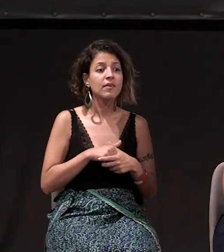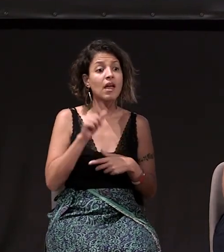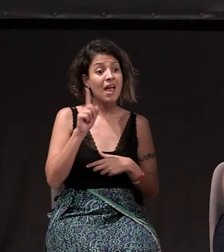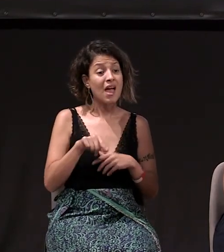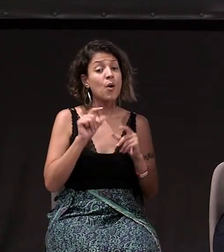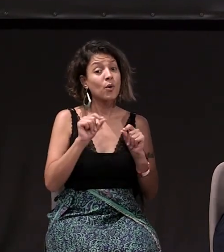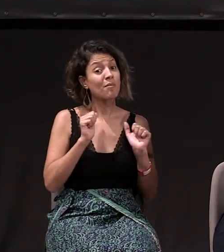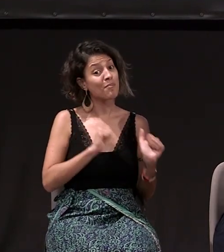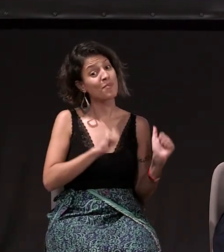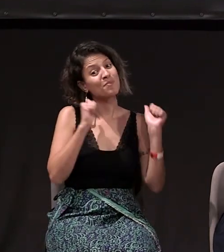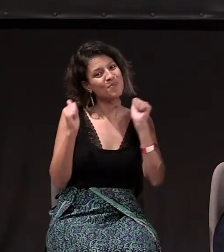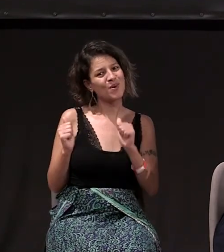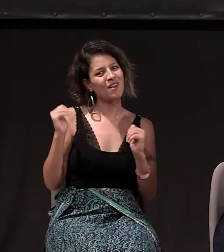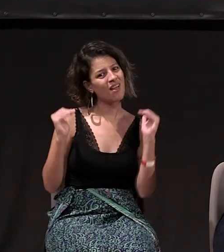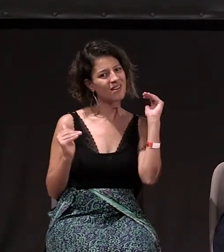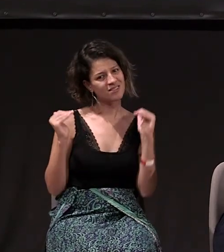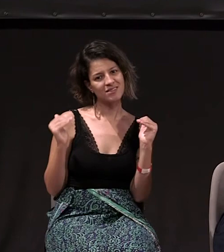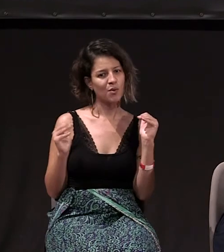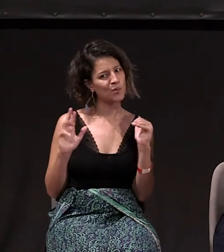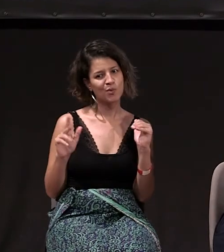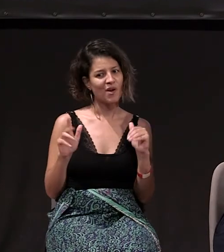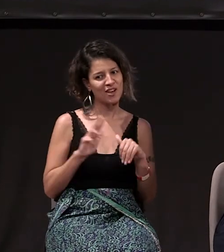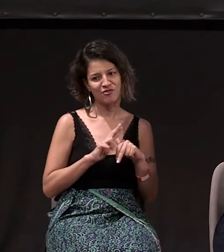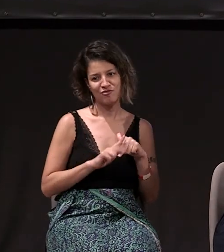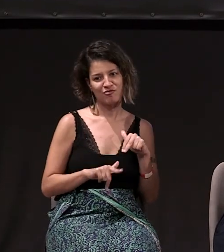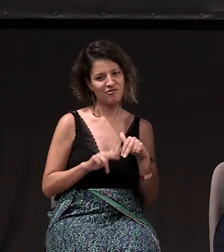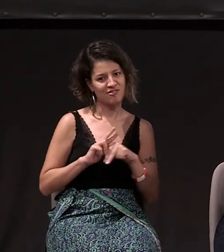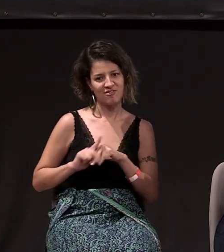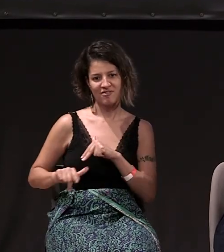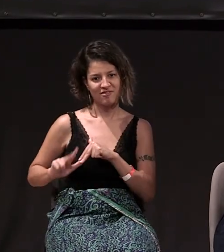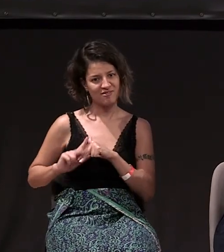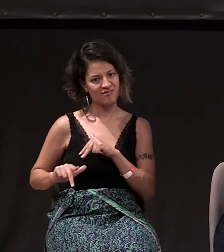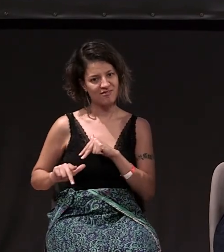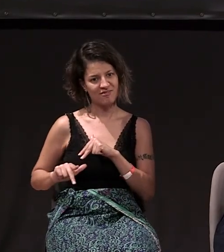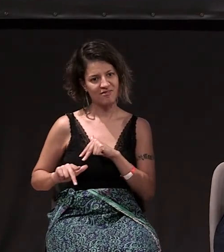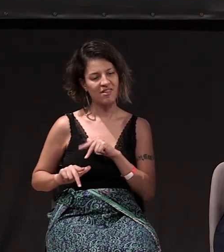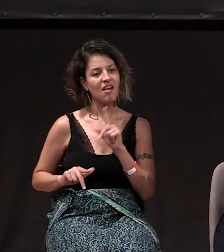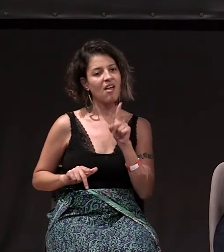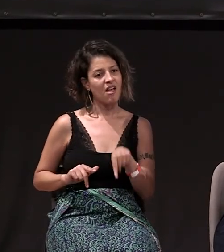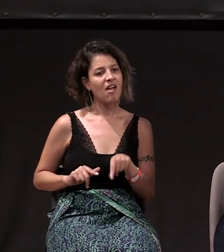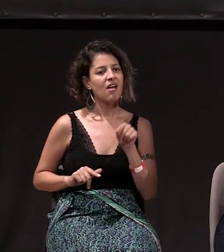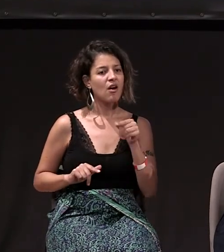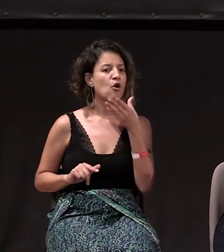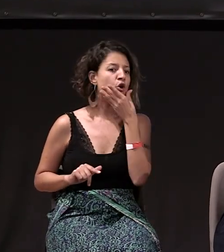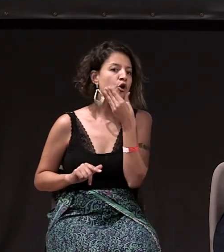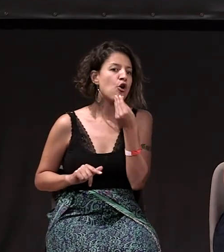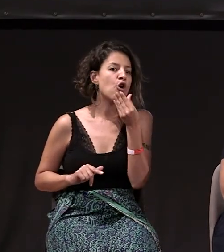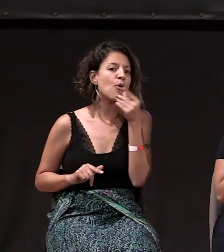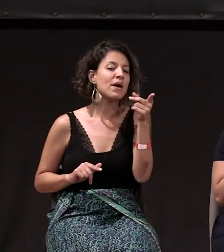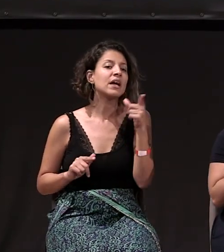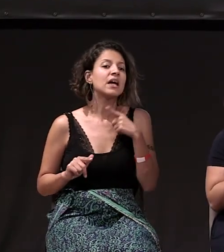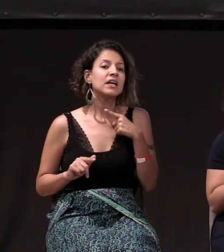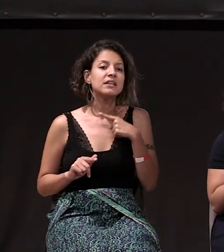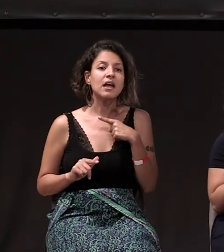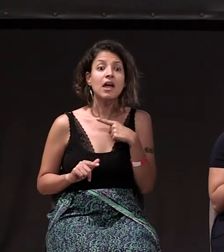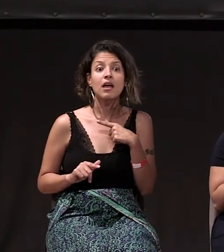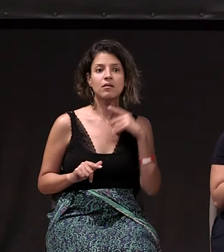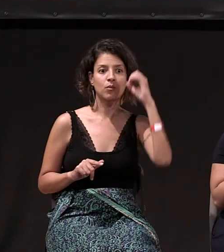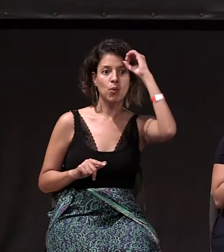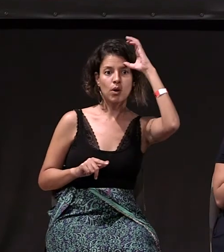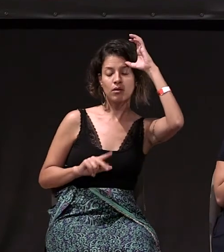poder do que de gênero, né? Porque está localizado também nesse homem que tem o conhecimento sobre o corpo dessa